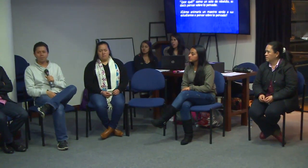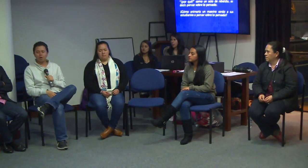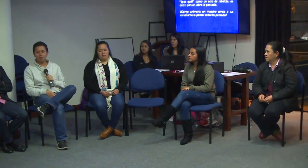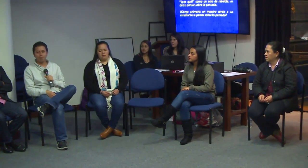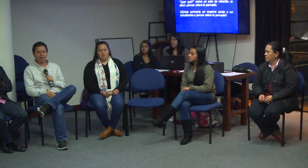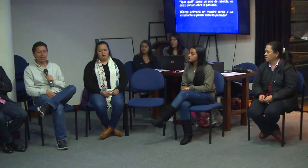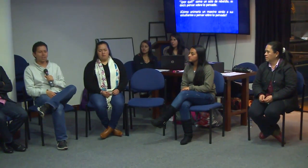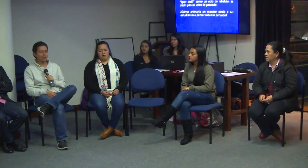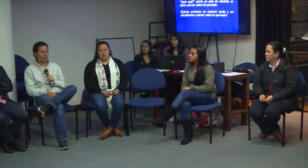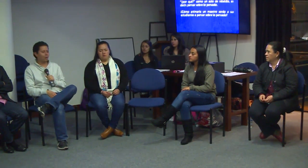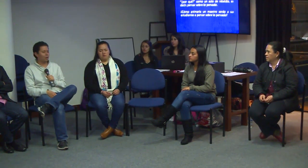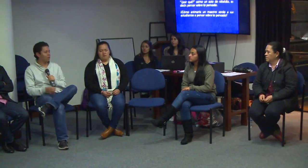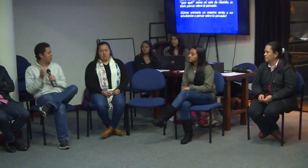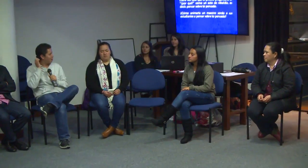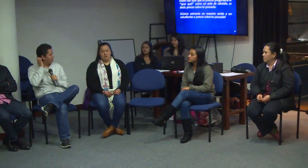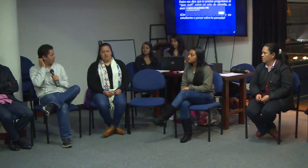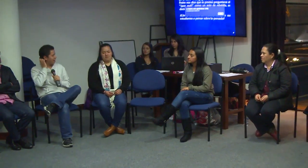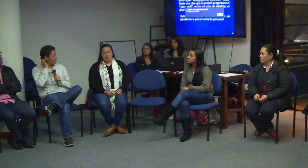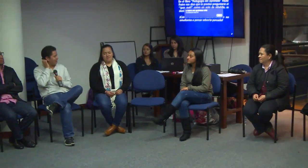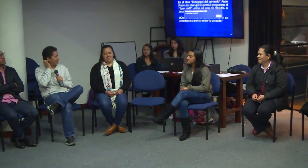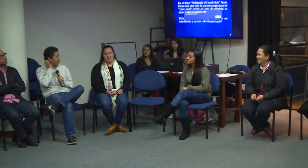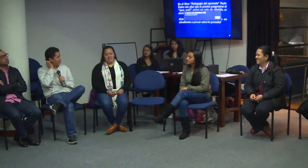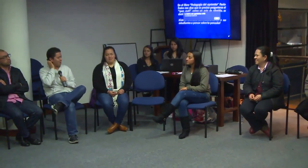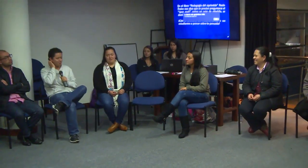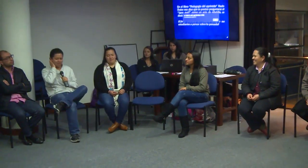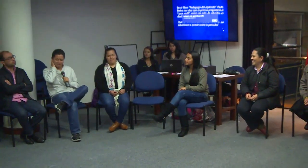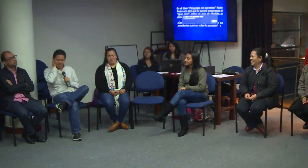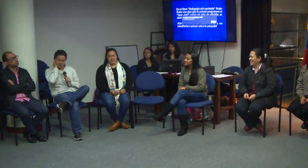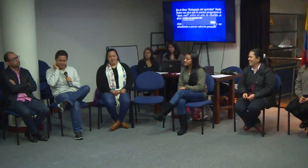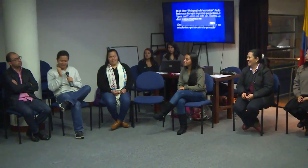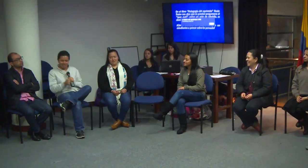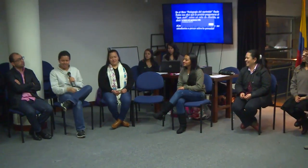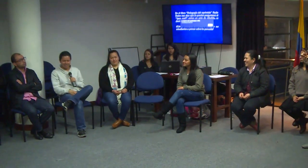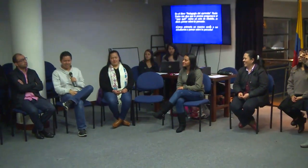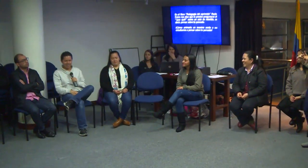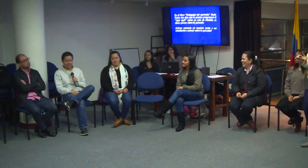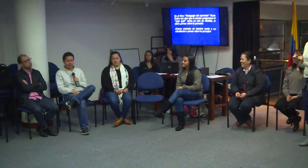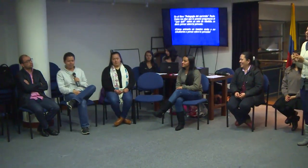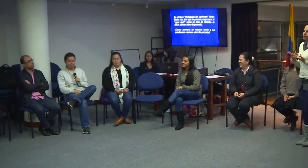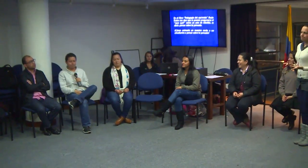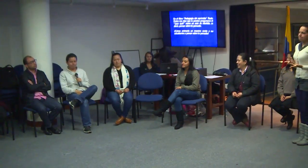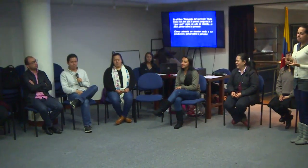Bueno, como maestro, aunque trataré de ser sucinto,